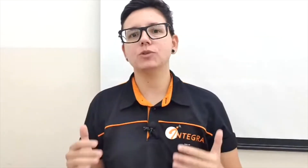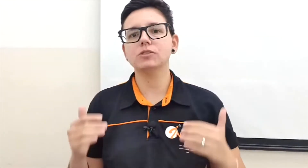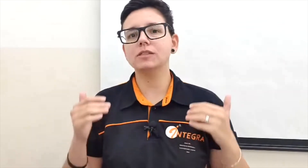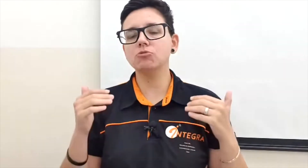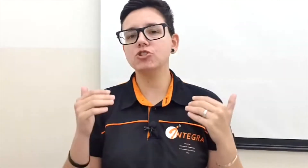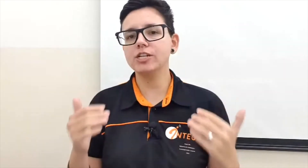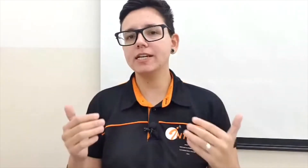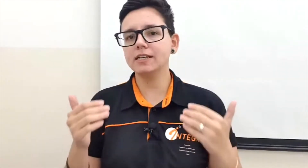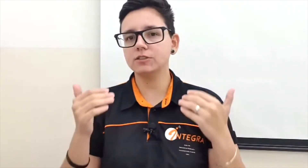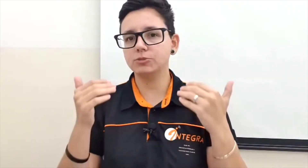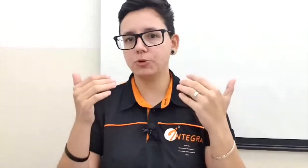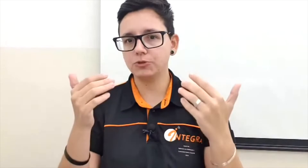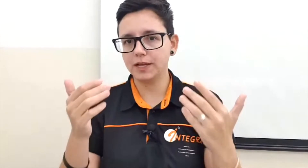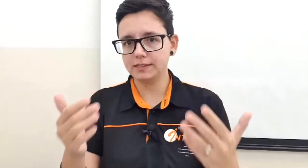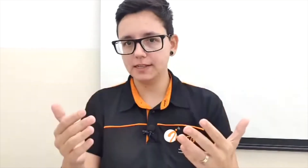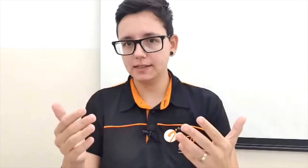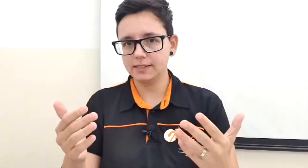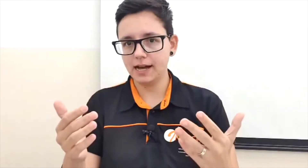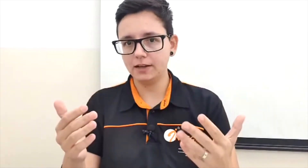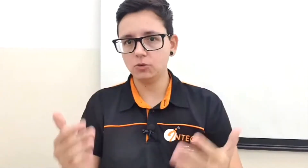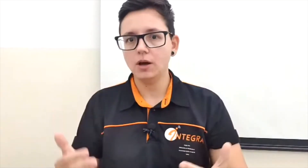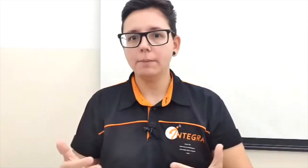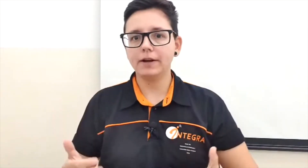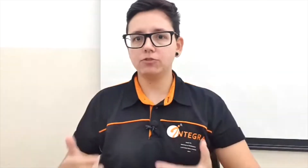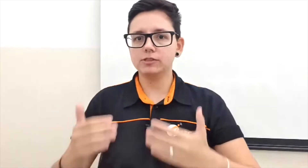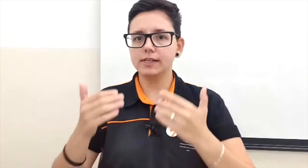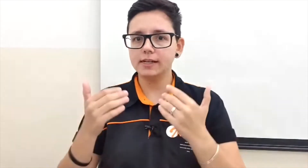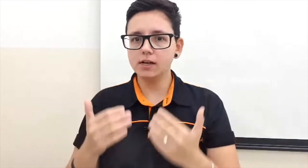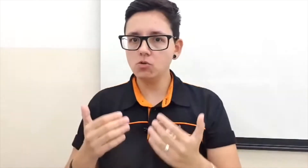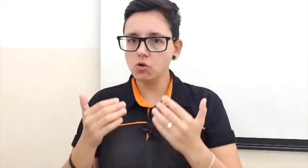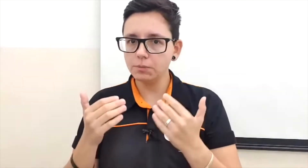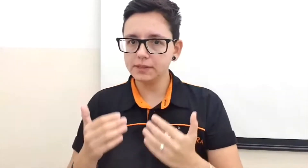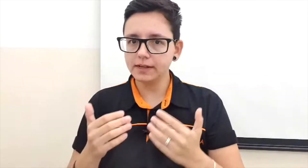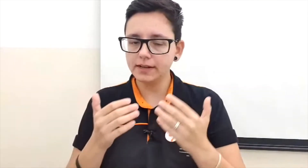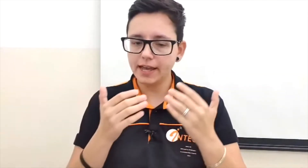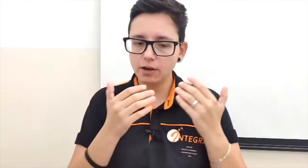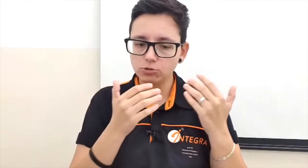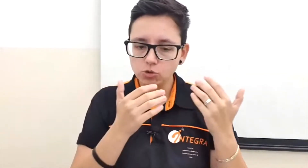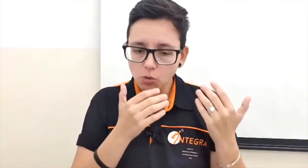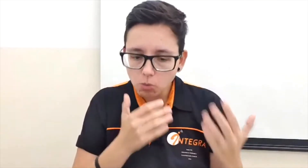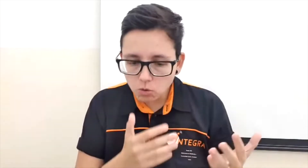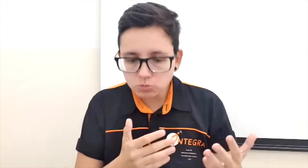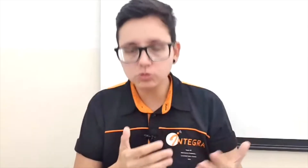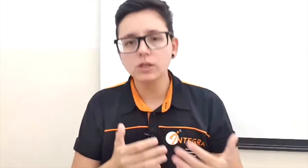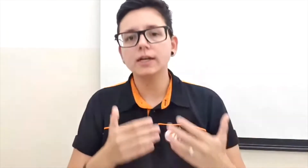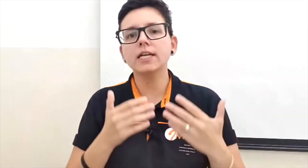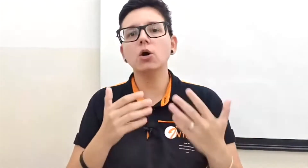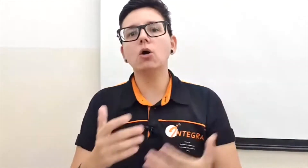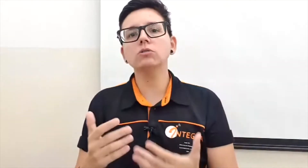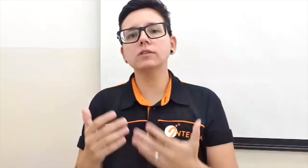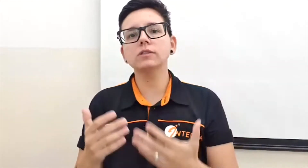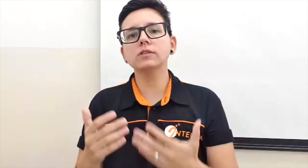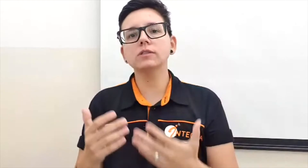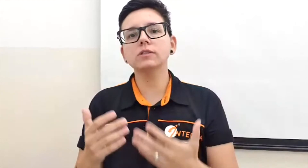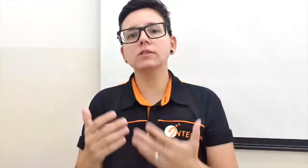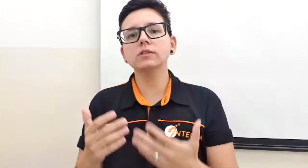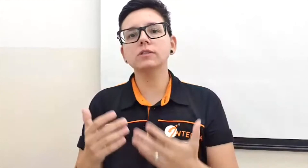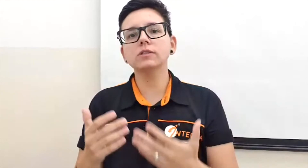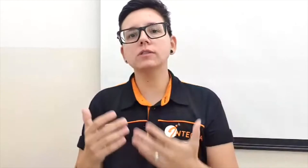Isso são dicas de português sinalizado para você não cometer erros comuns que outras pessoas cometem